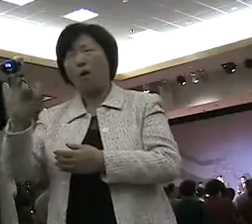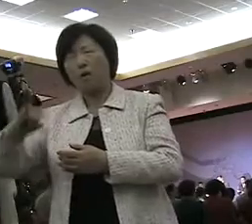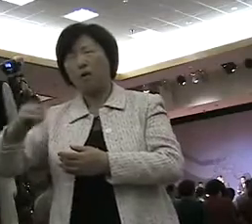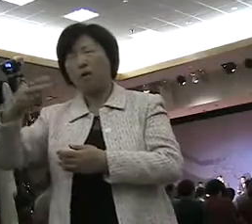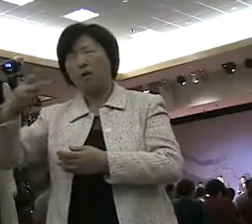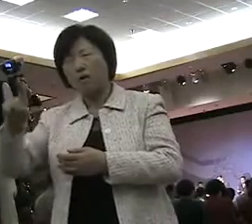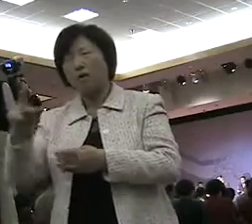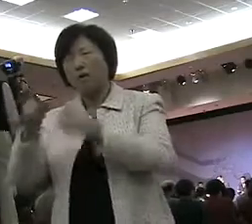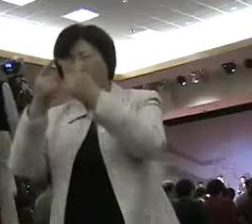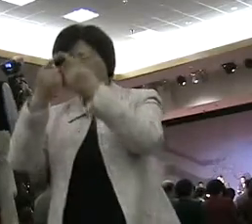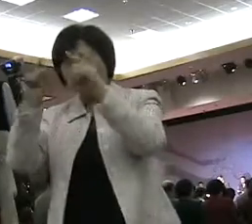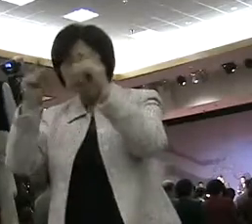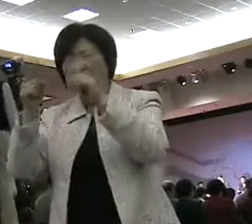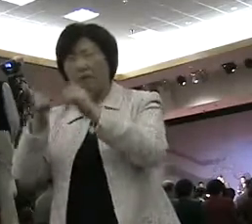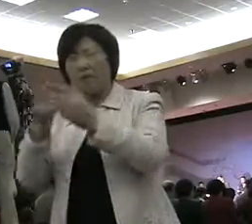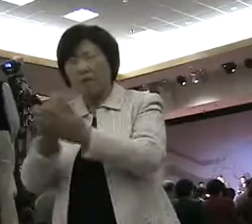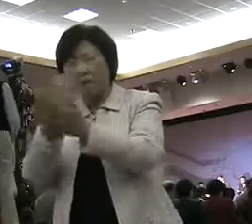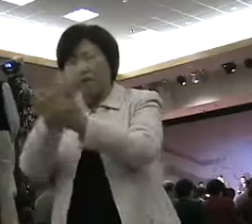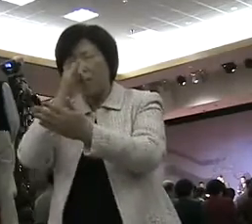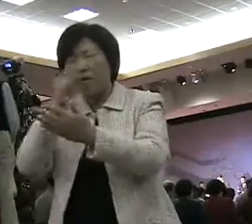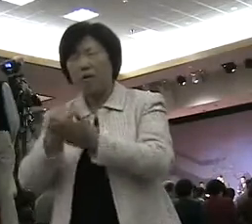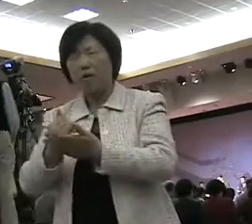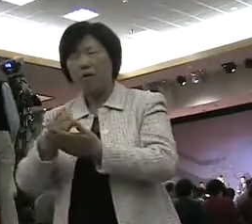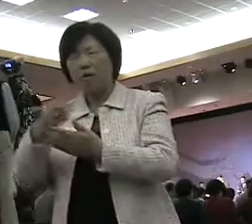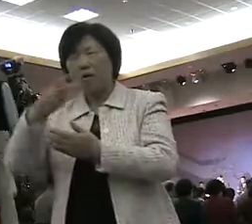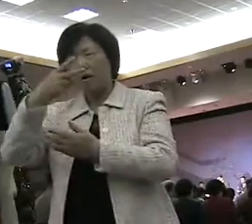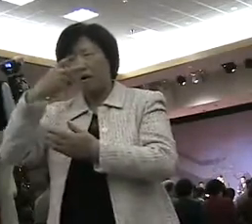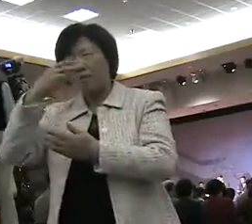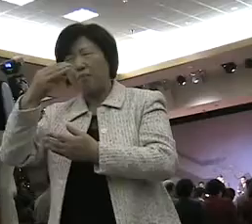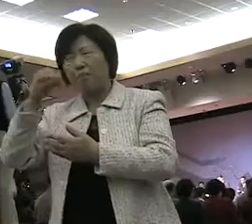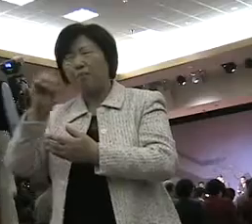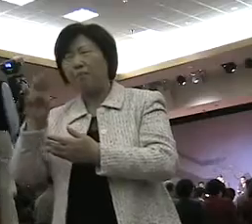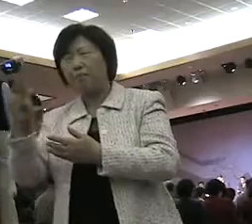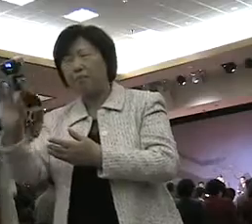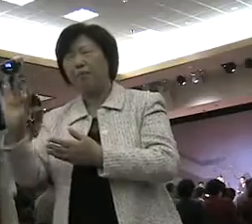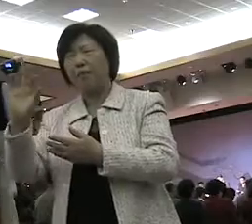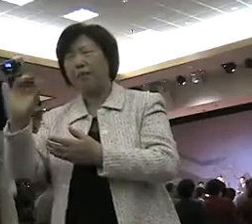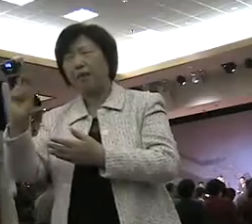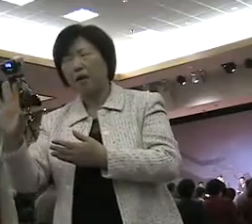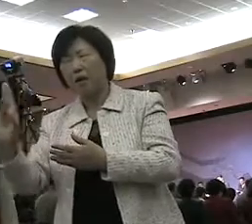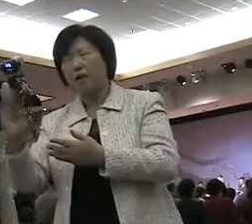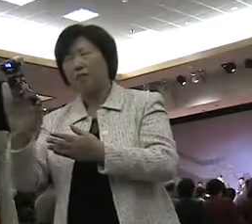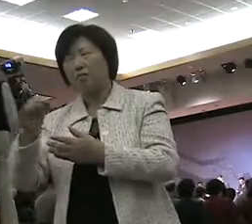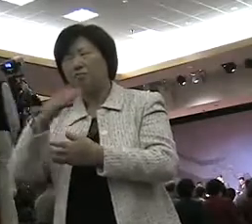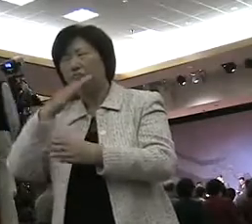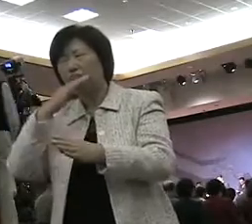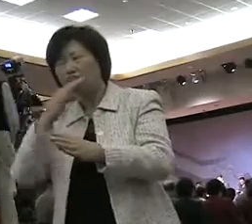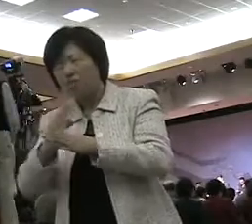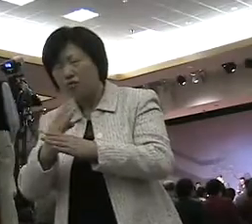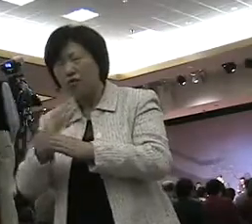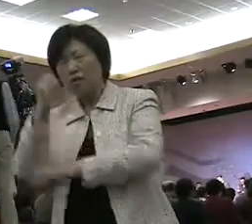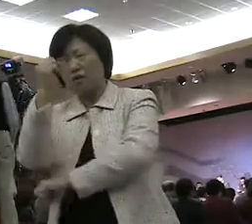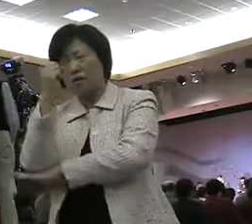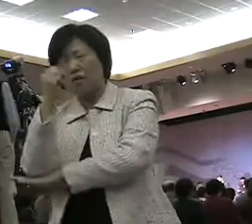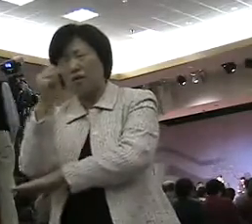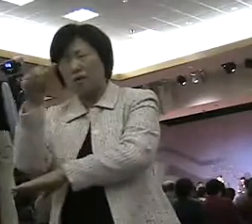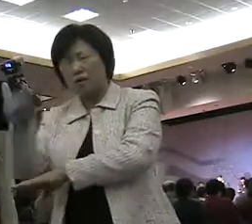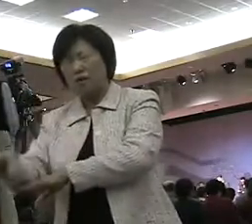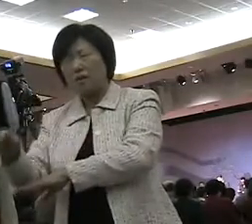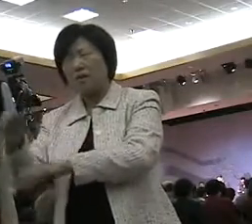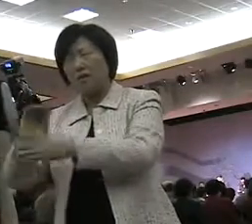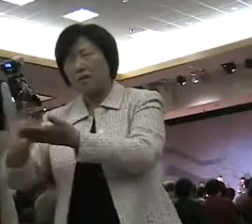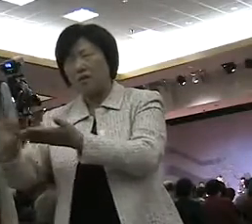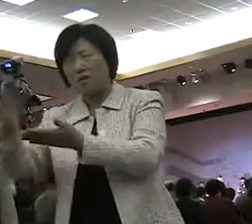독립적인 영역 확장의 기회가 되게 하시고 평양 과기대 건립을 통하여 북한 고구마의 전초기지를 사용하게 하여